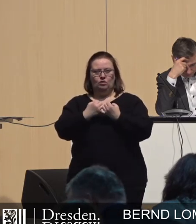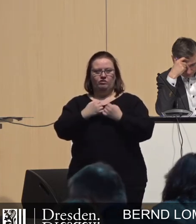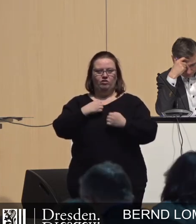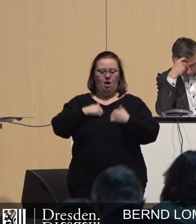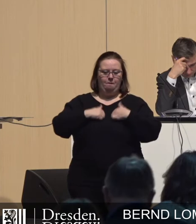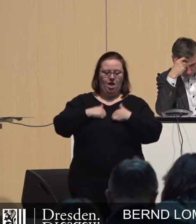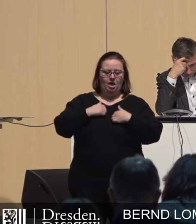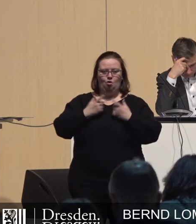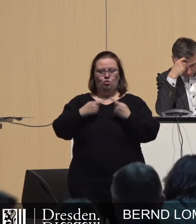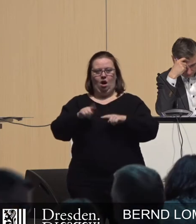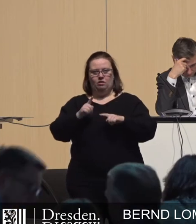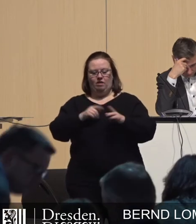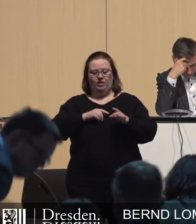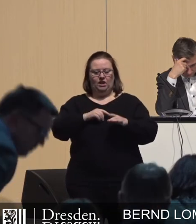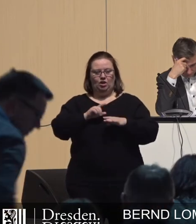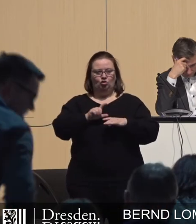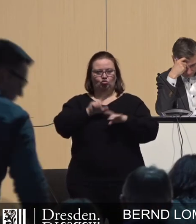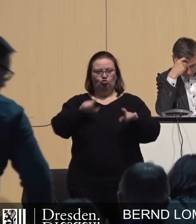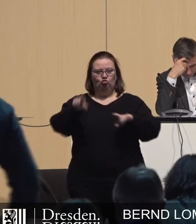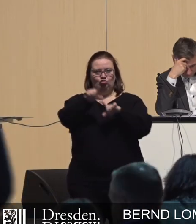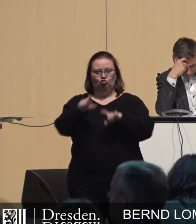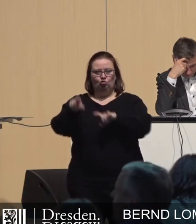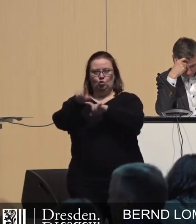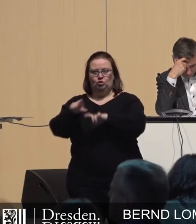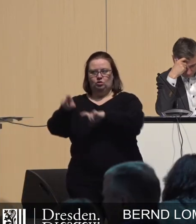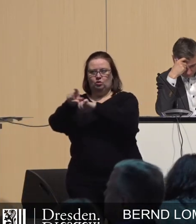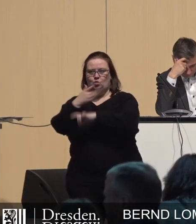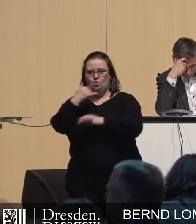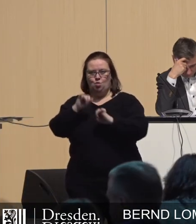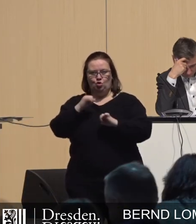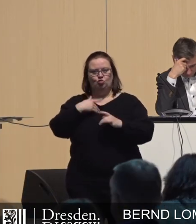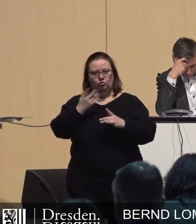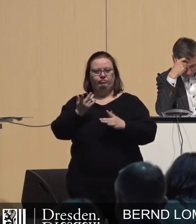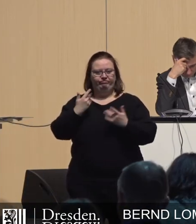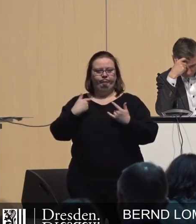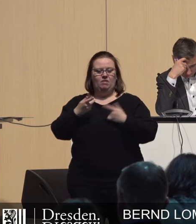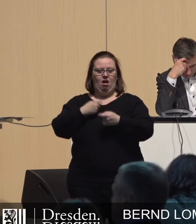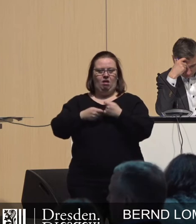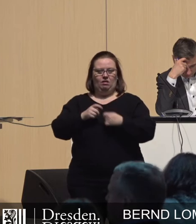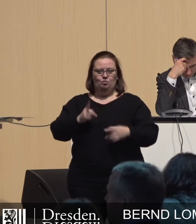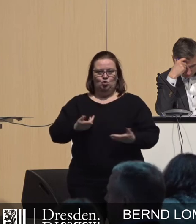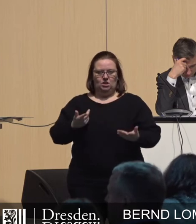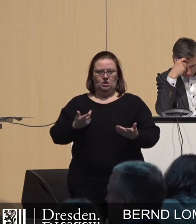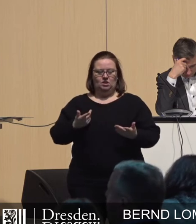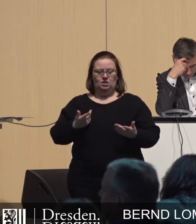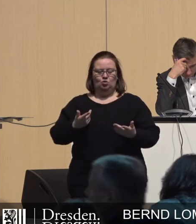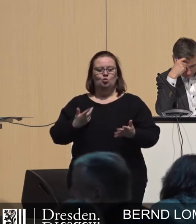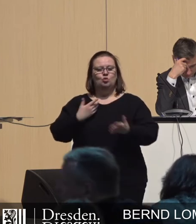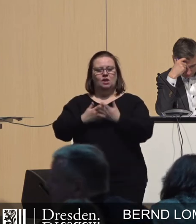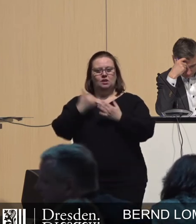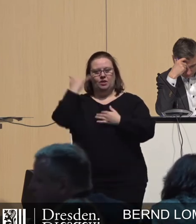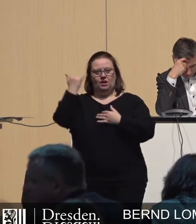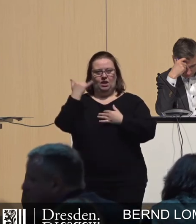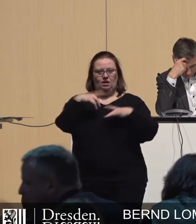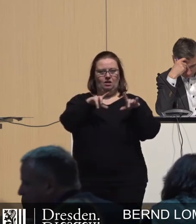Bäderbetrieb und ähnliche Sachen nicht mehr gegeben wäre und es ist Handlungsbedarf. Die Idee war gewesen, die Fusionierung dieser